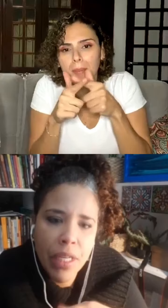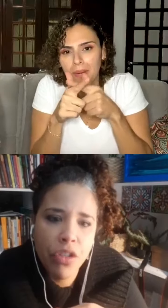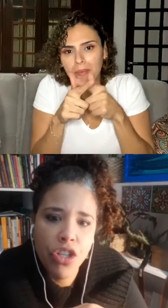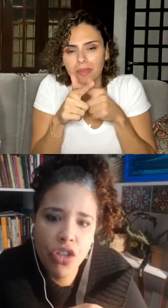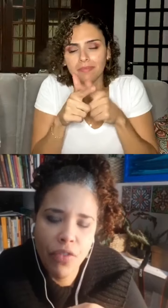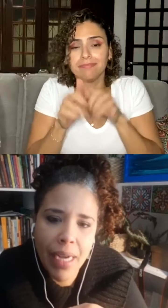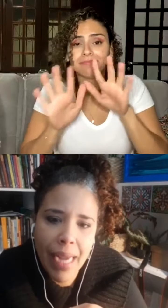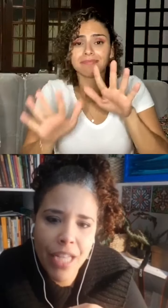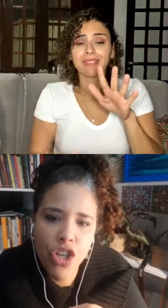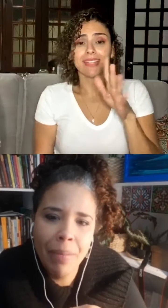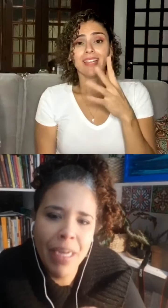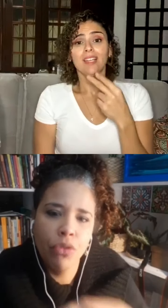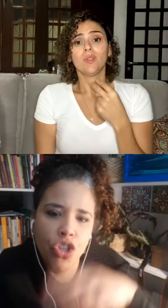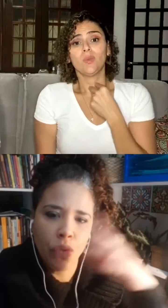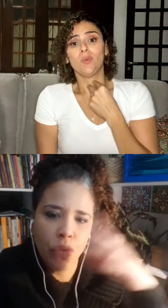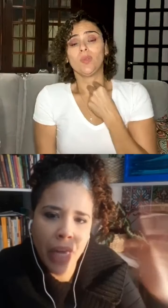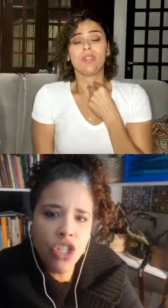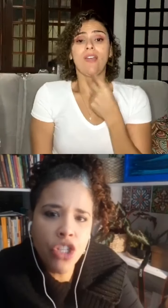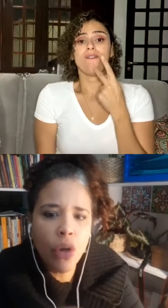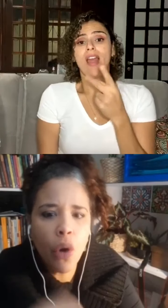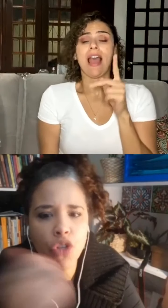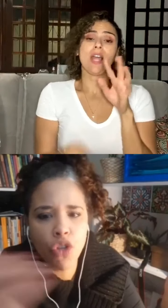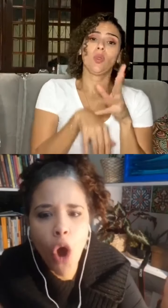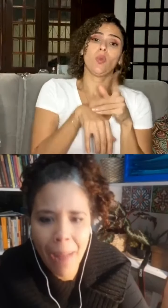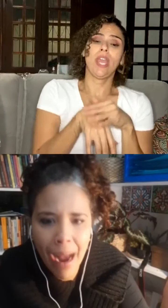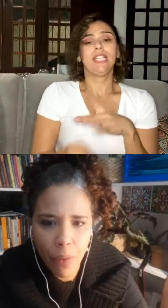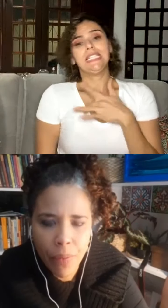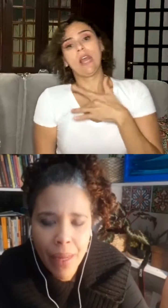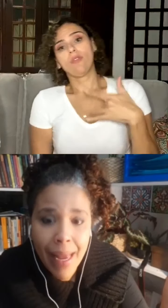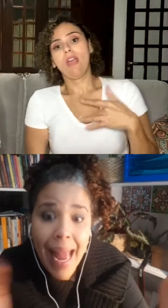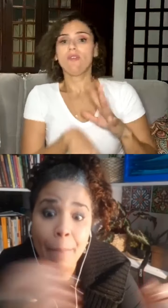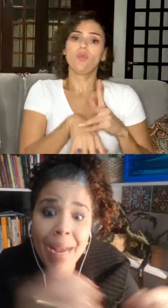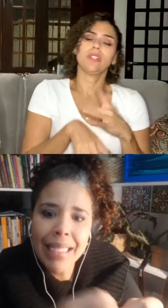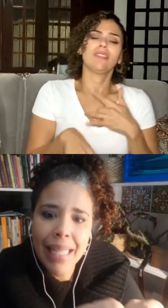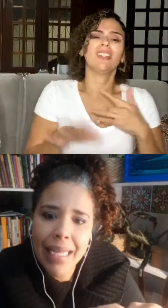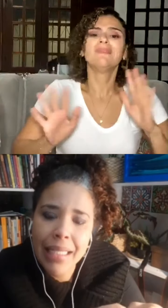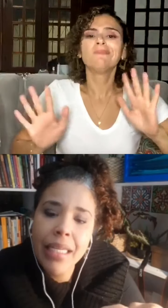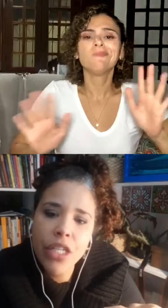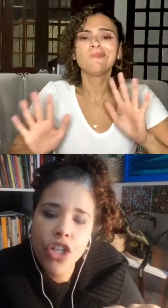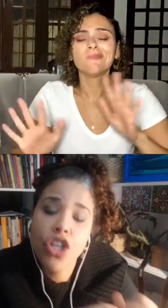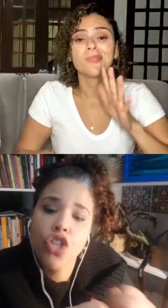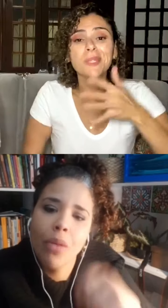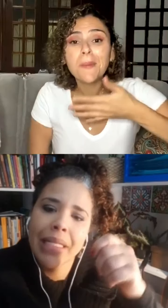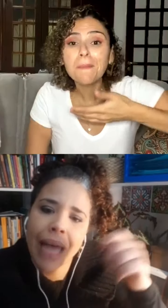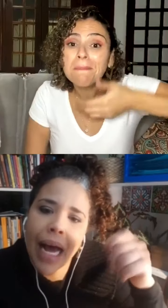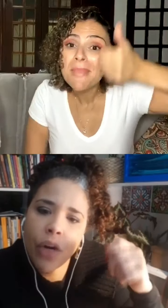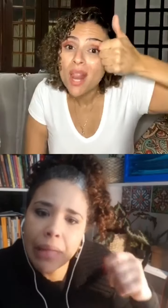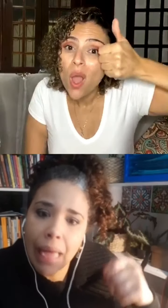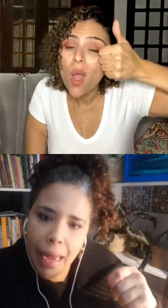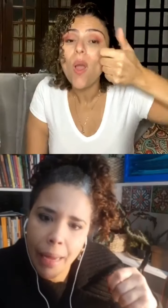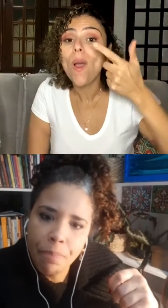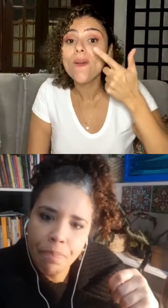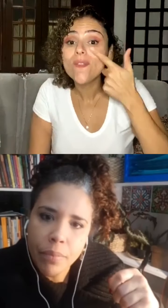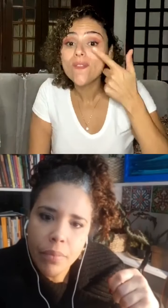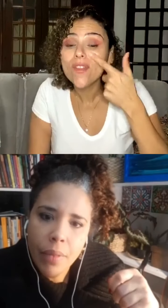difícil a gente ficar chamando de doente ou de normal. É mais interessante a gente começar a